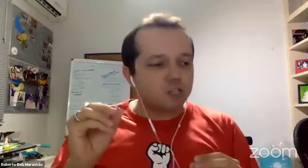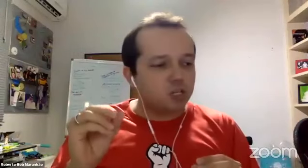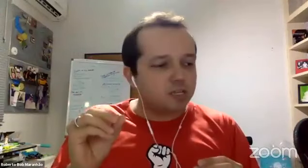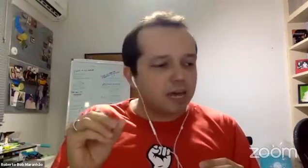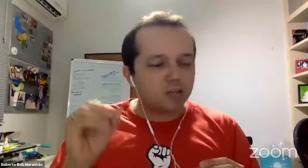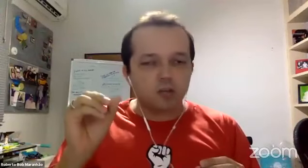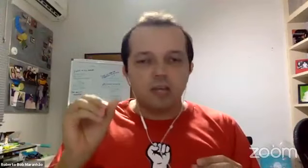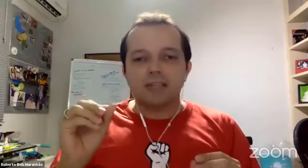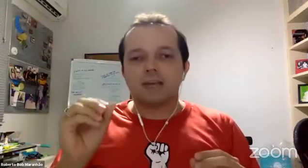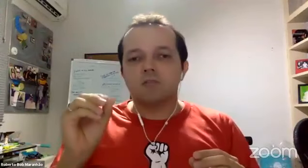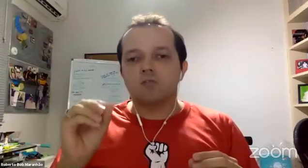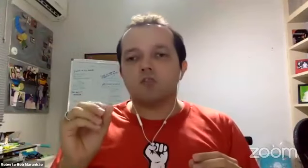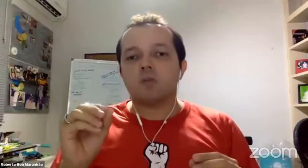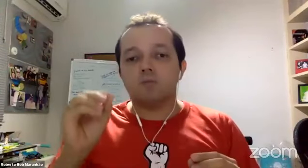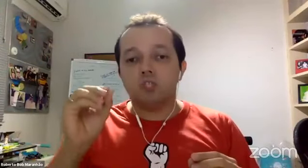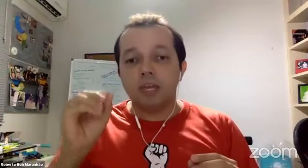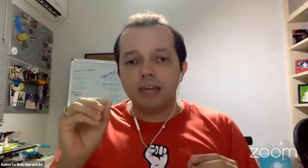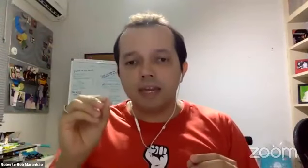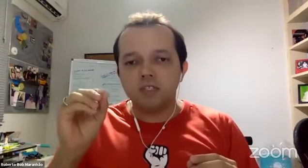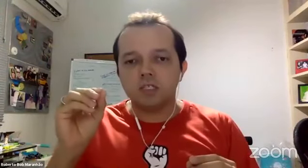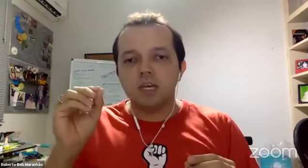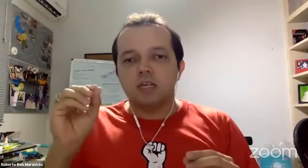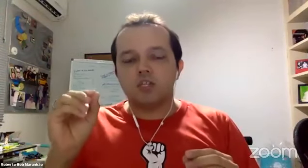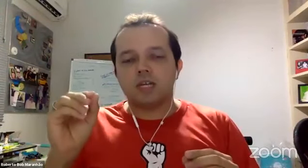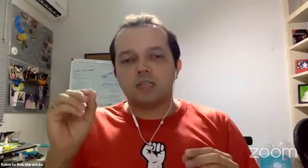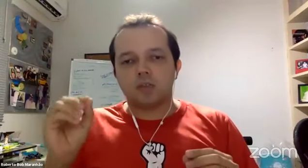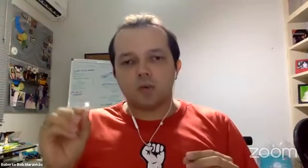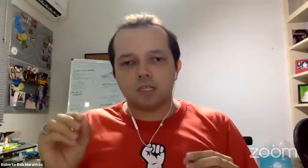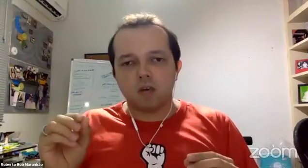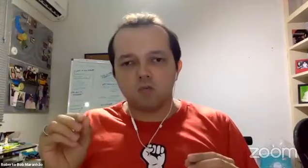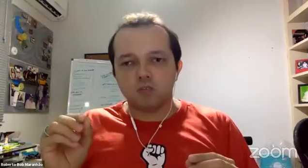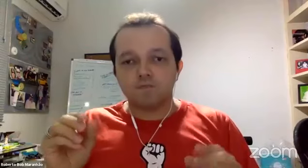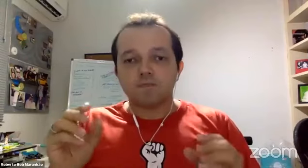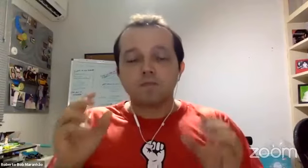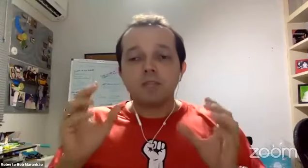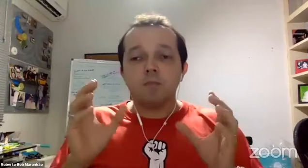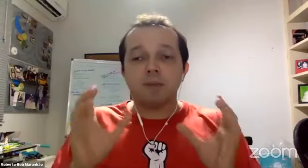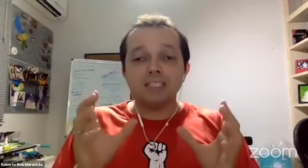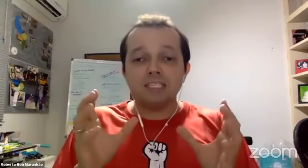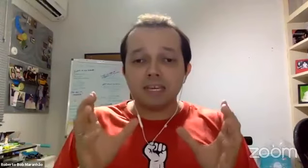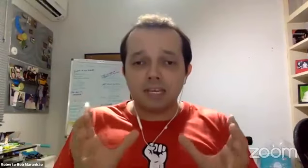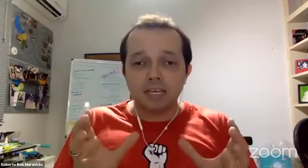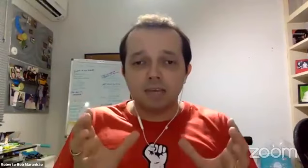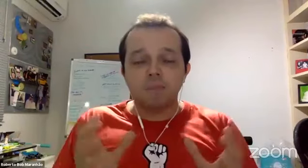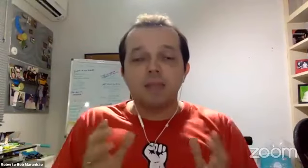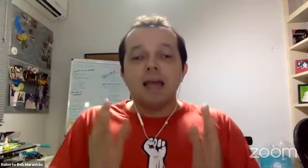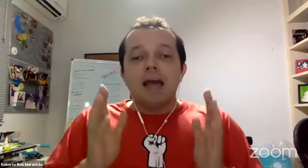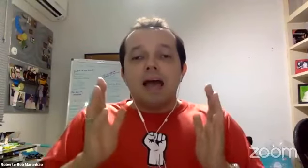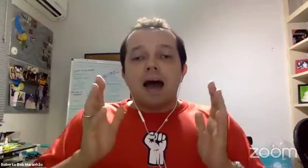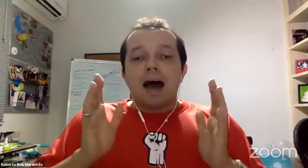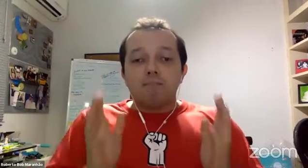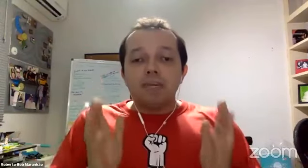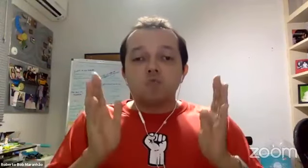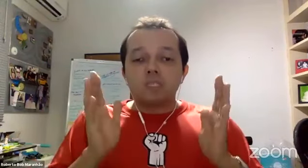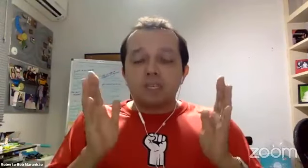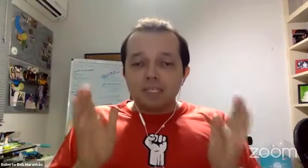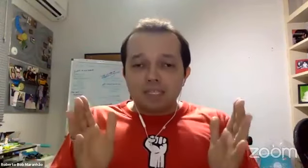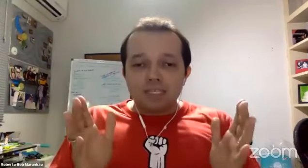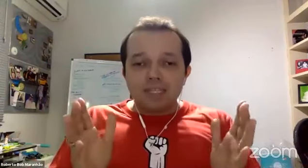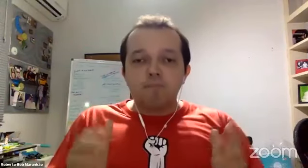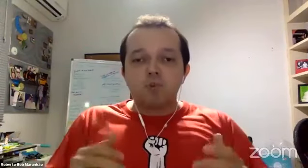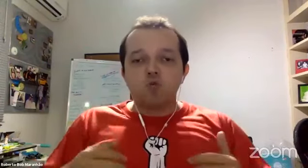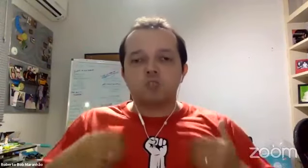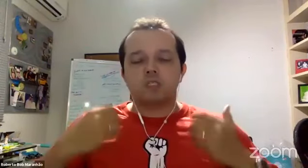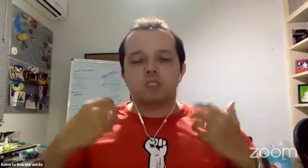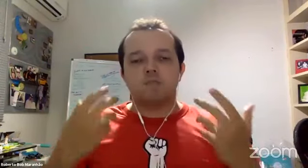a fragilidade daquilo que nós chamamos de redes de atenção à saúde. Para dizer que, a menos que